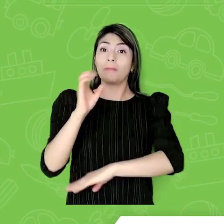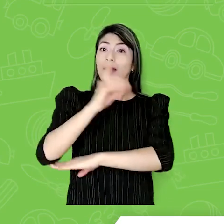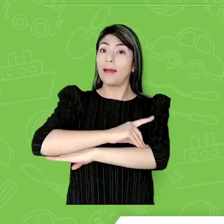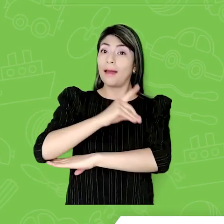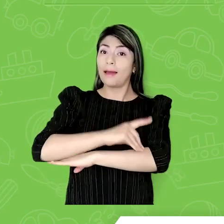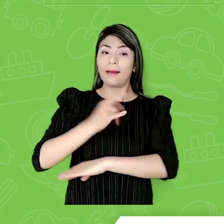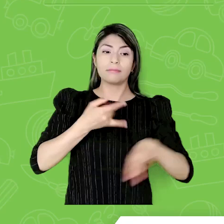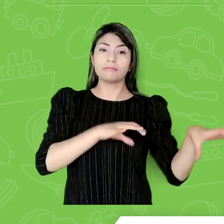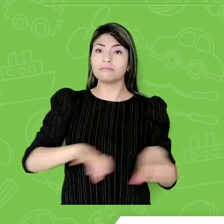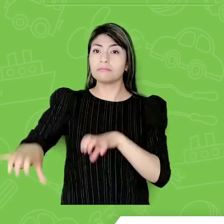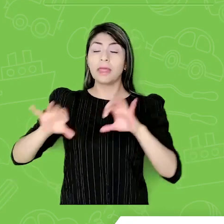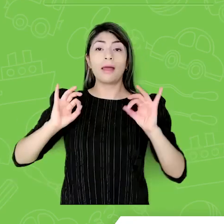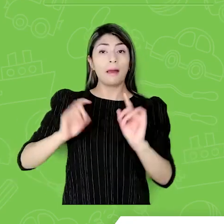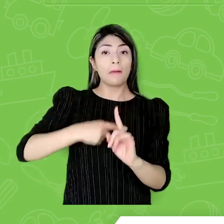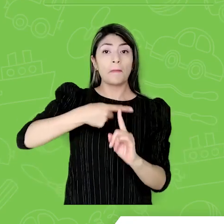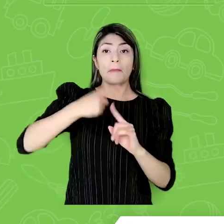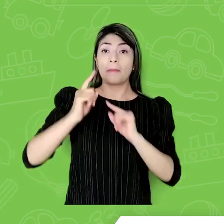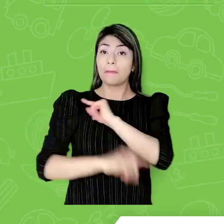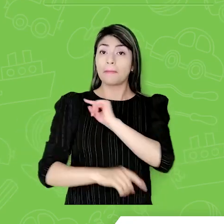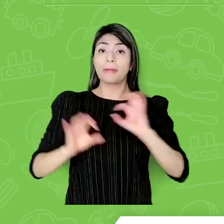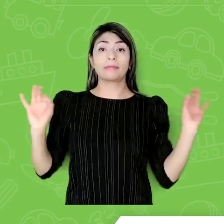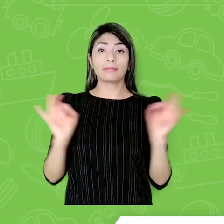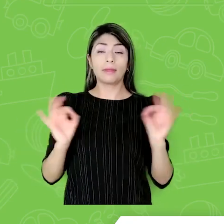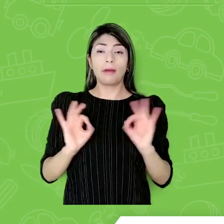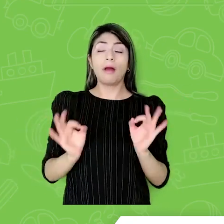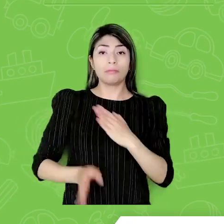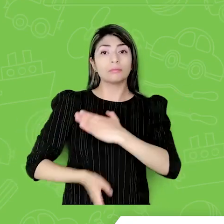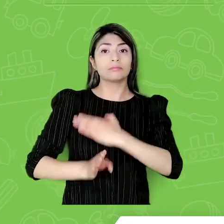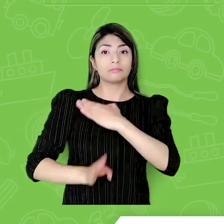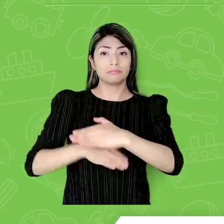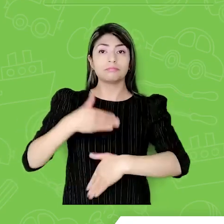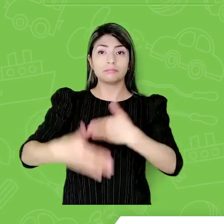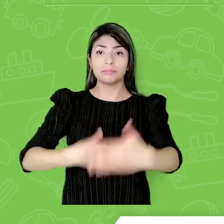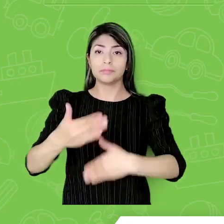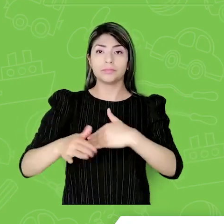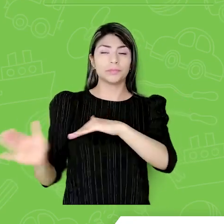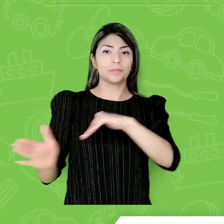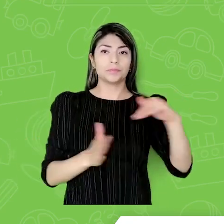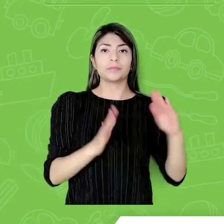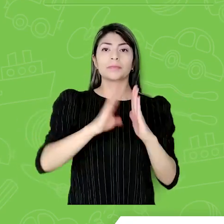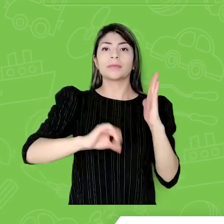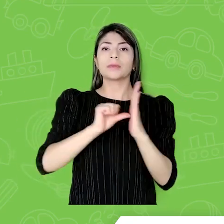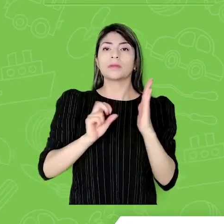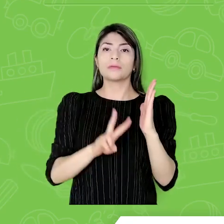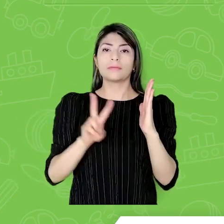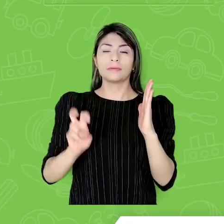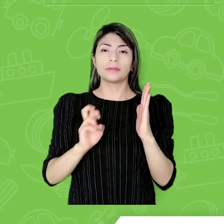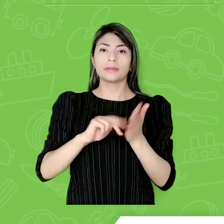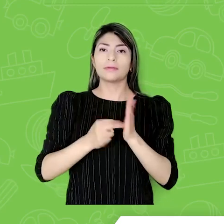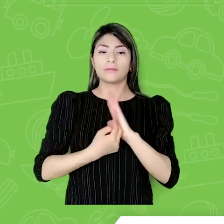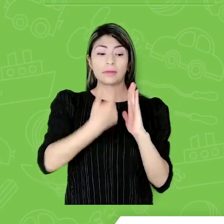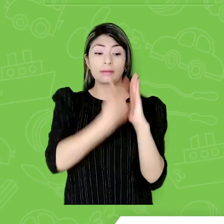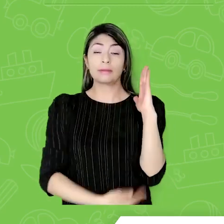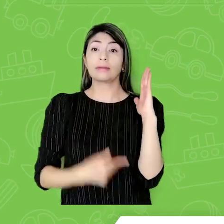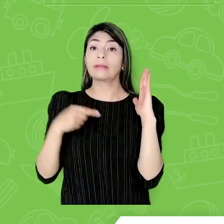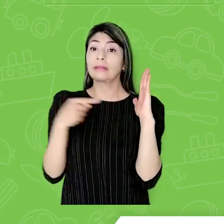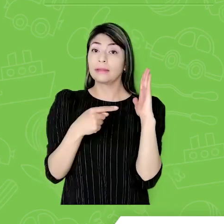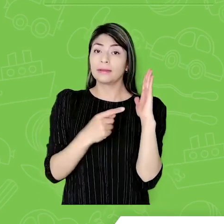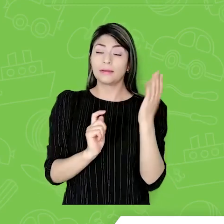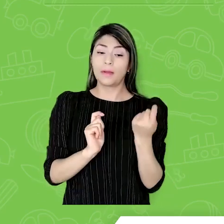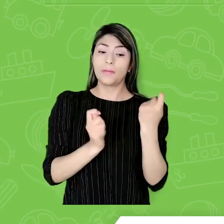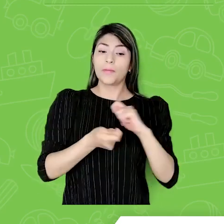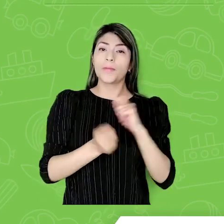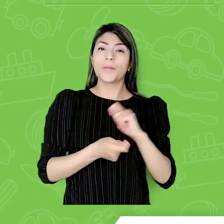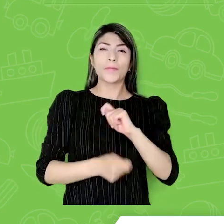carácter disciplinario, penal o de otra índole a que hubiere lugar. Artículo 27. Modificaciones de listas